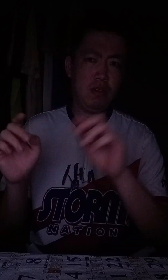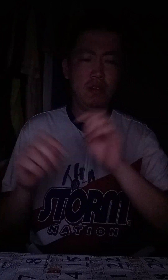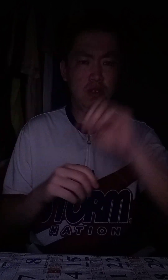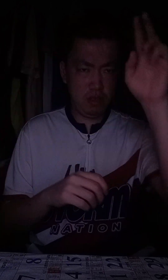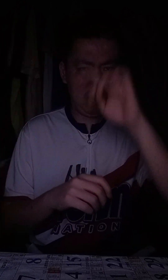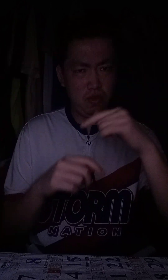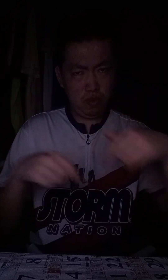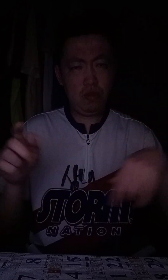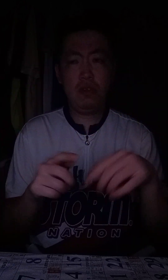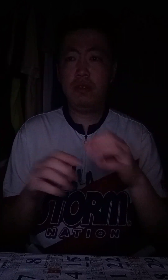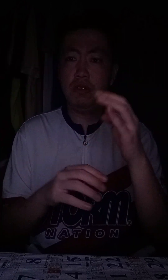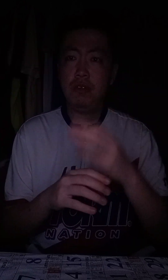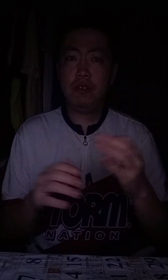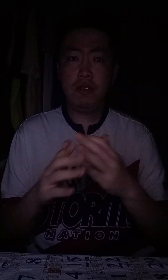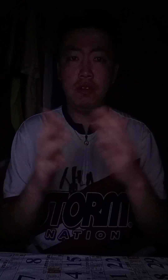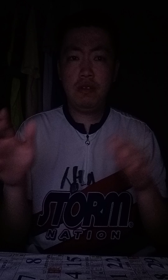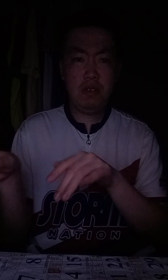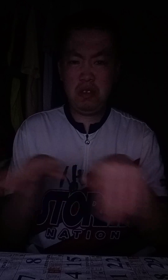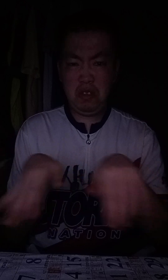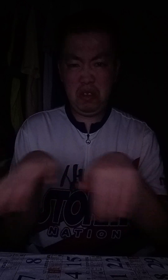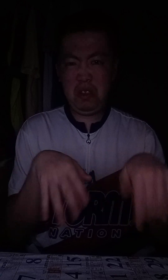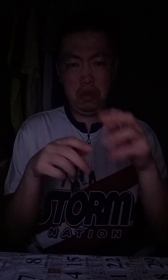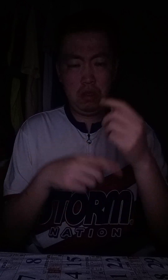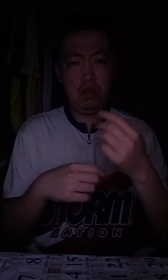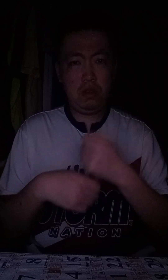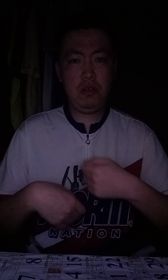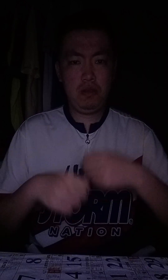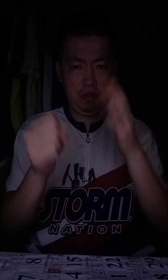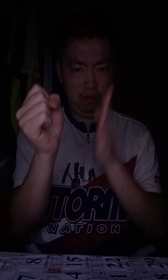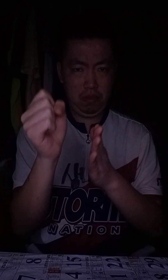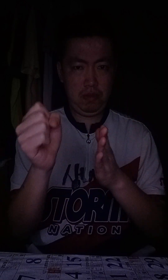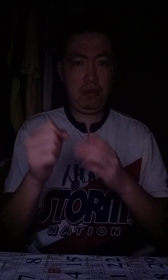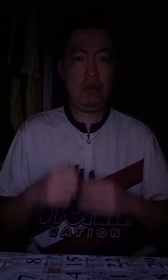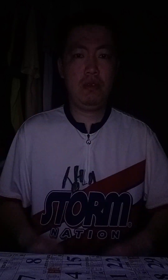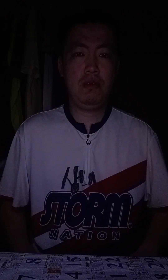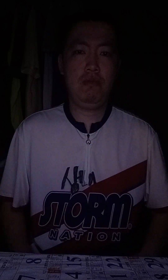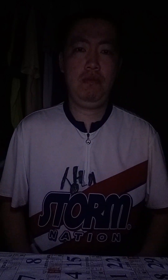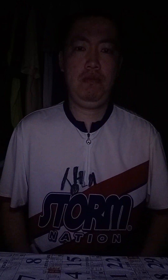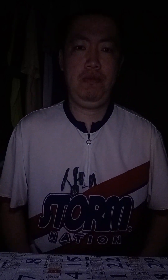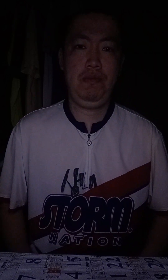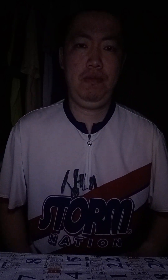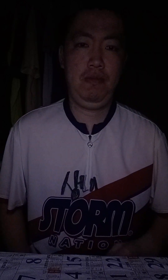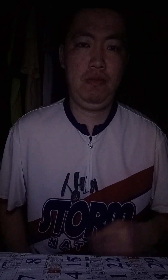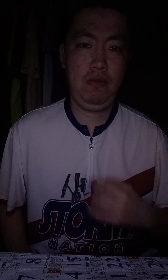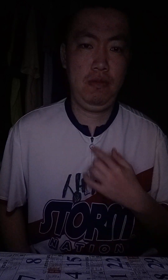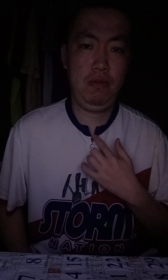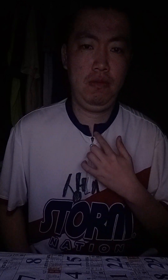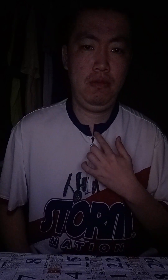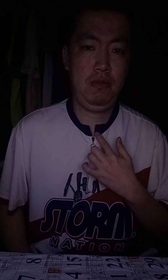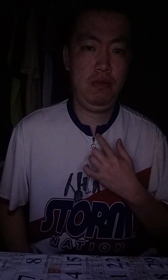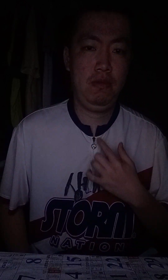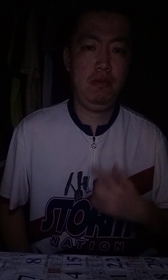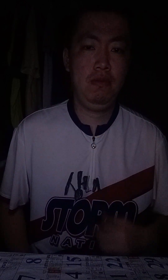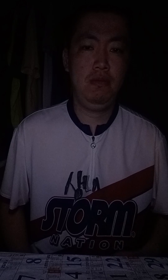뚝 떨어져 곳곳이 빙판길로 변할 걸로 보여 설 이후 귀경길까지 각별한 주의 운전이 필요해 보입니다.